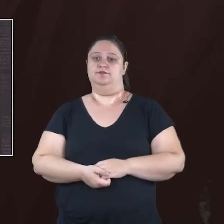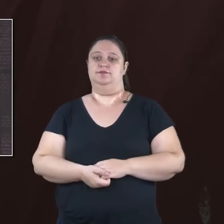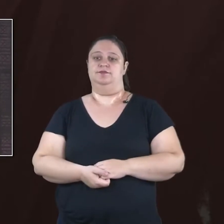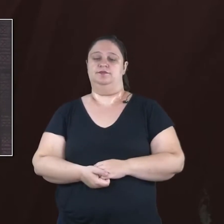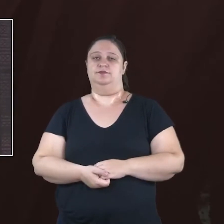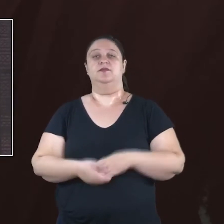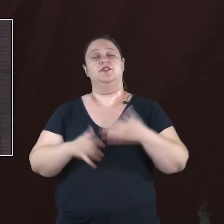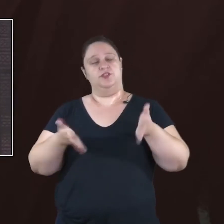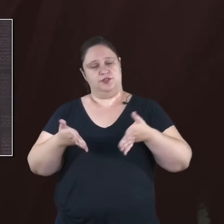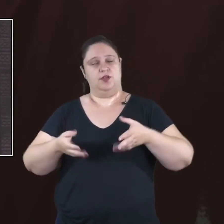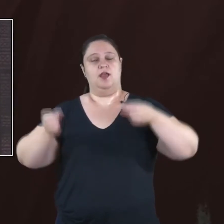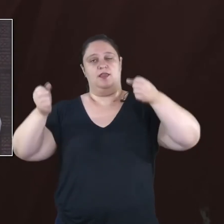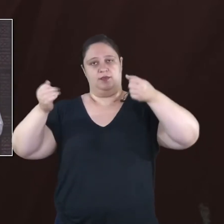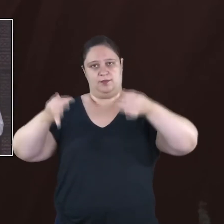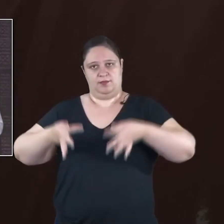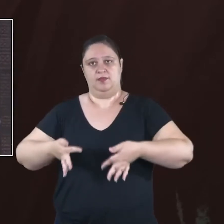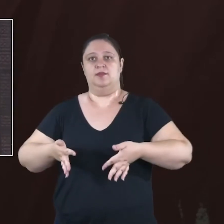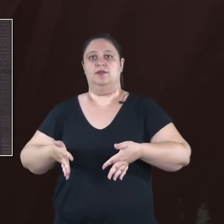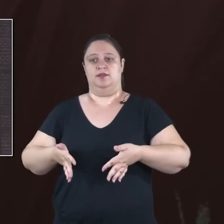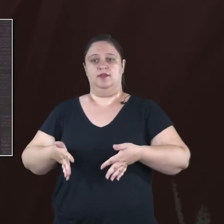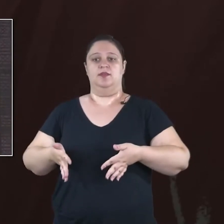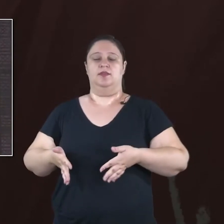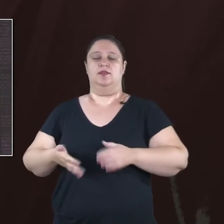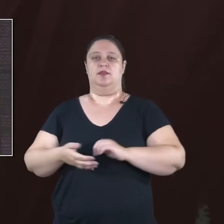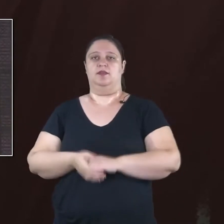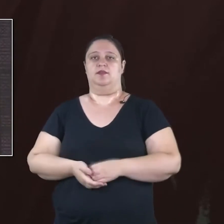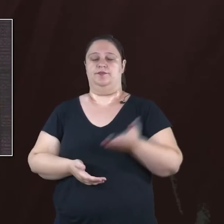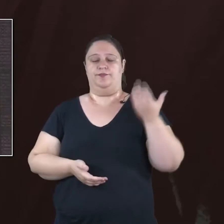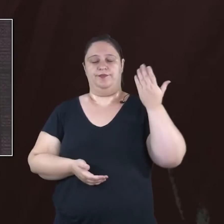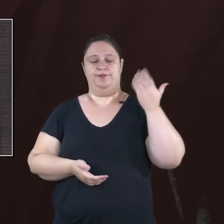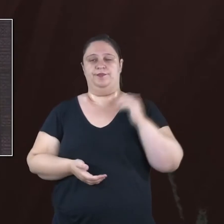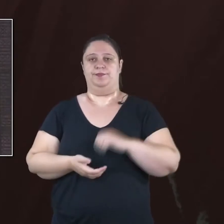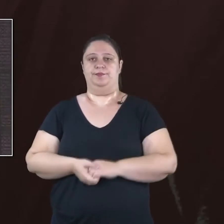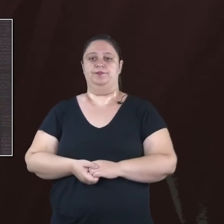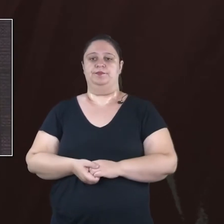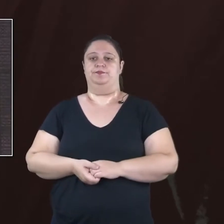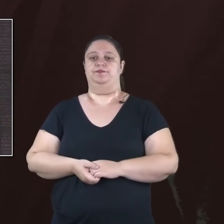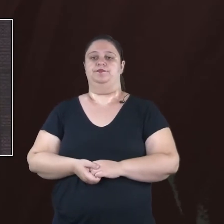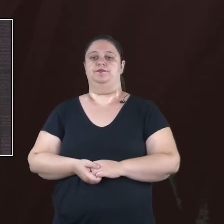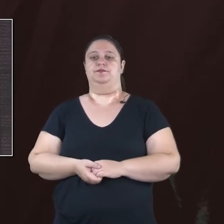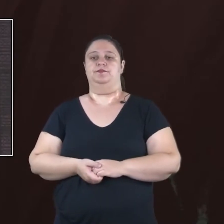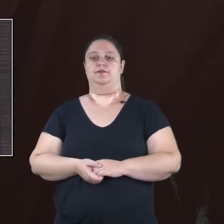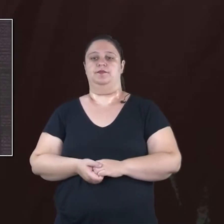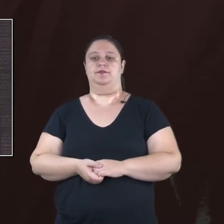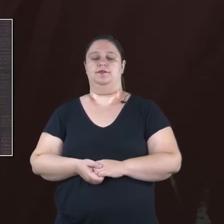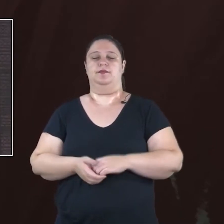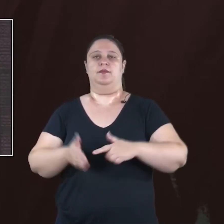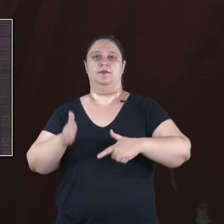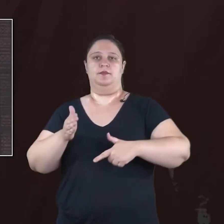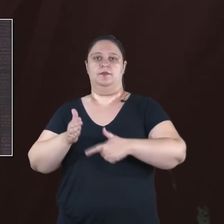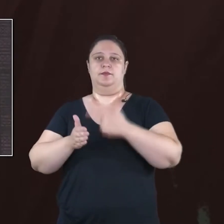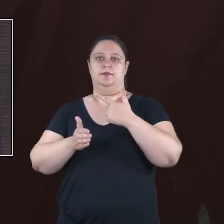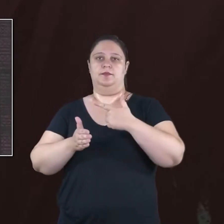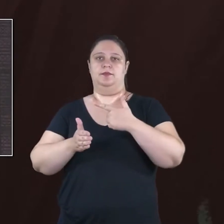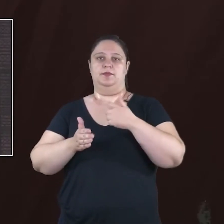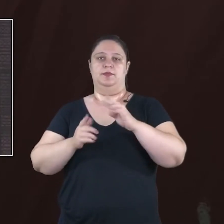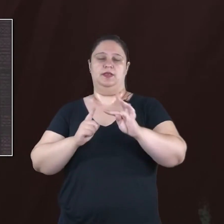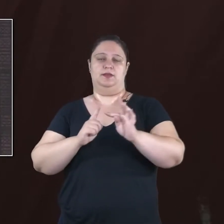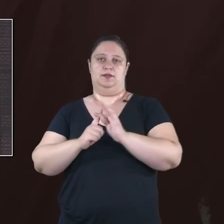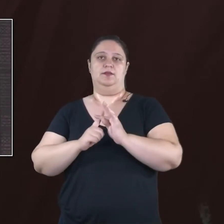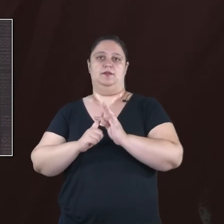comentei bastante, queridos irmãos, não vou falar muito agora. Bom, 1 Tessalonicenses capítulo